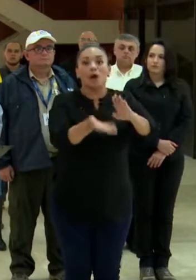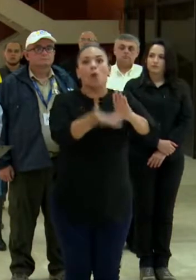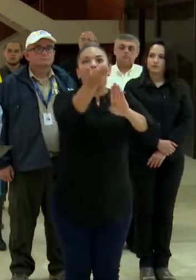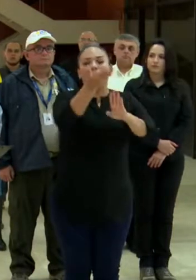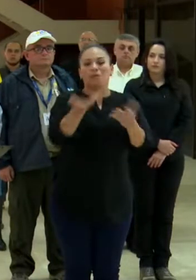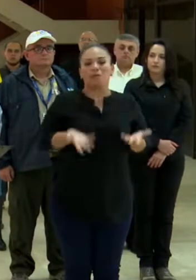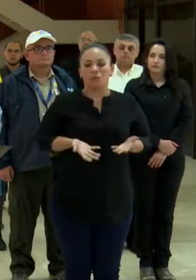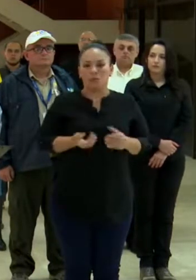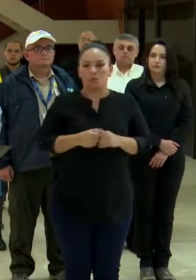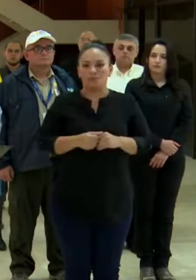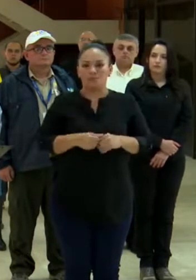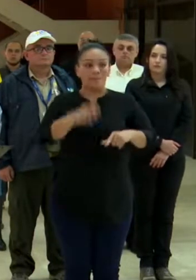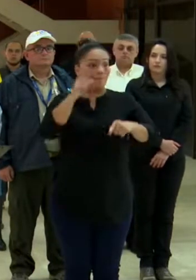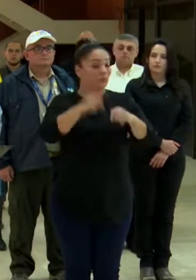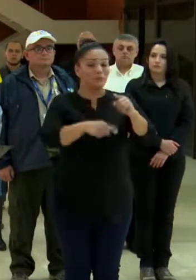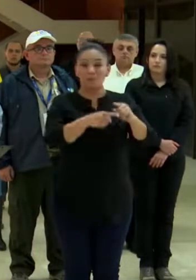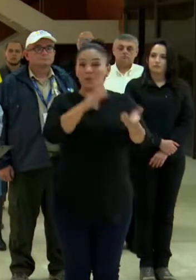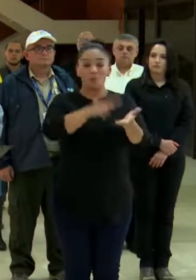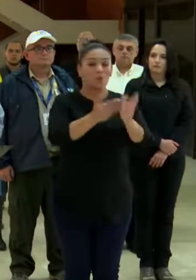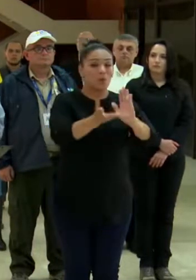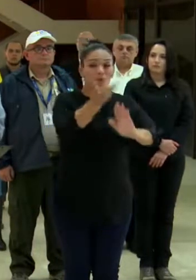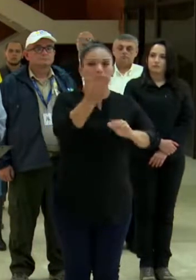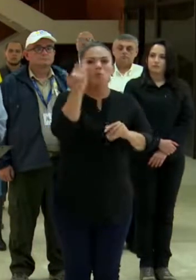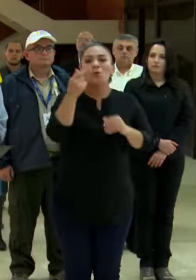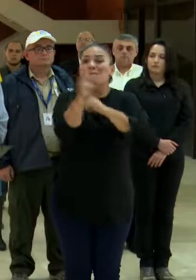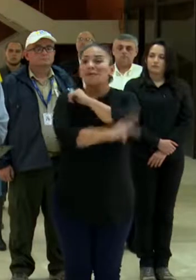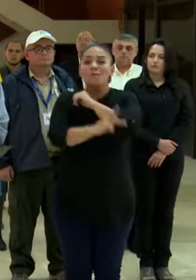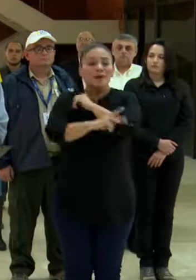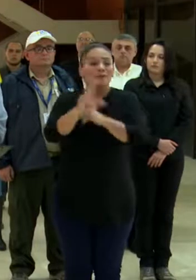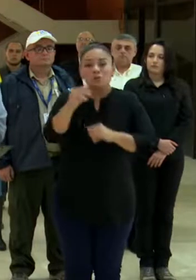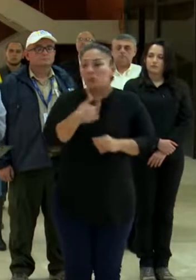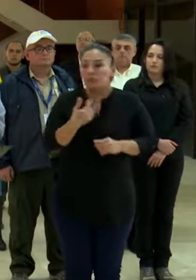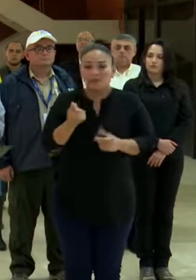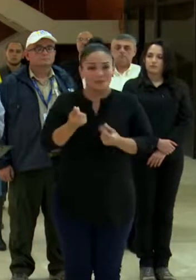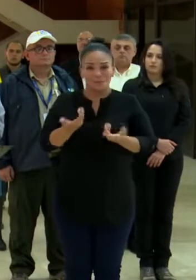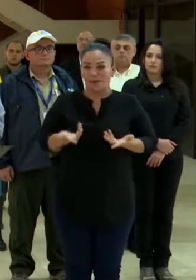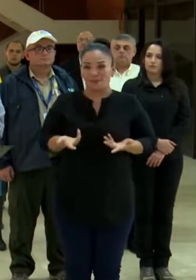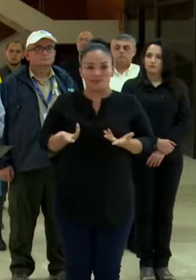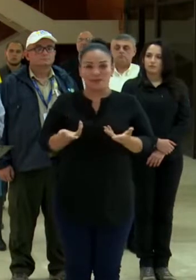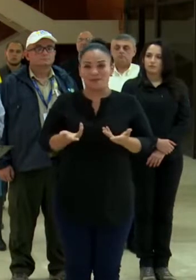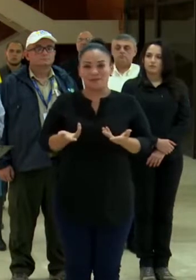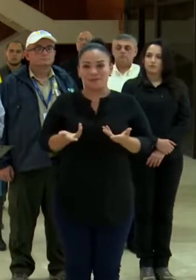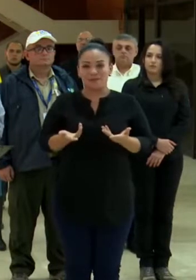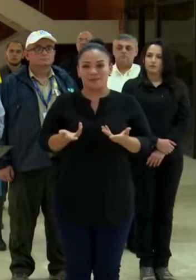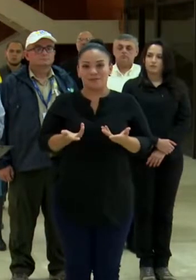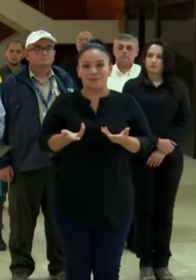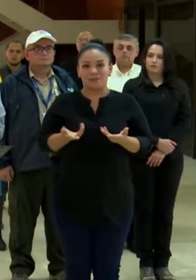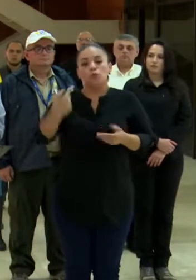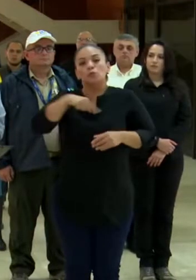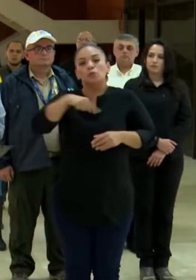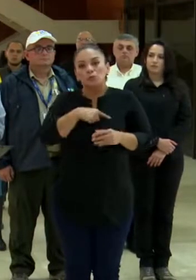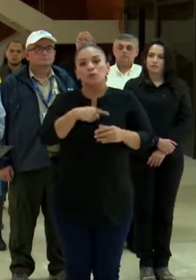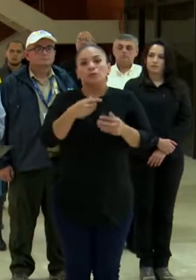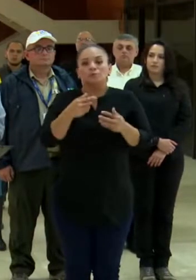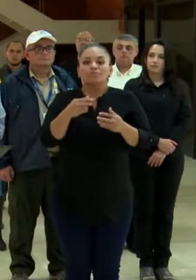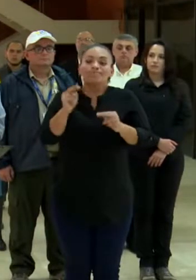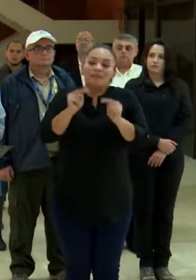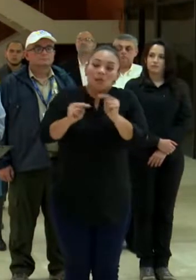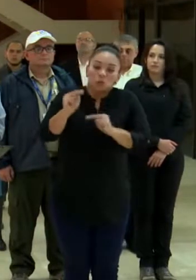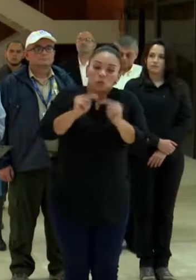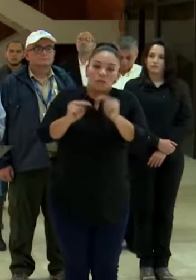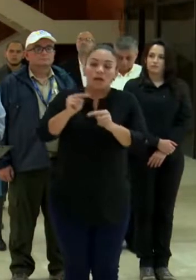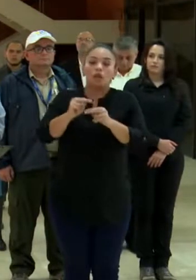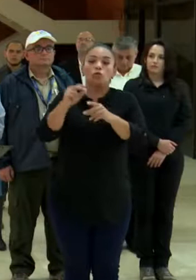no se le puede aprobar a los otros es que el país no tiene los recursos. Estamos negociando un contrato con el Fondo